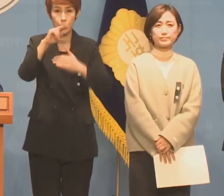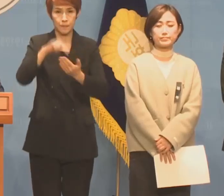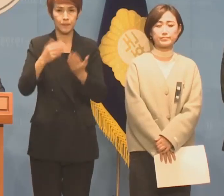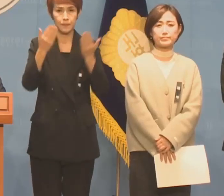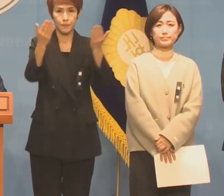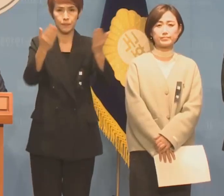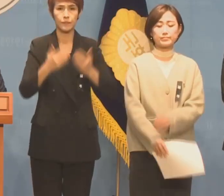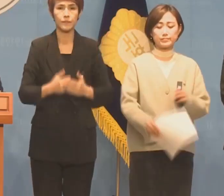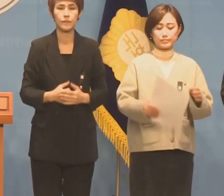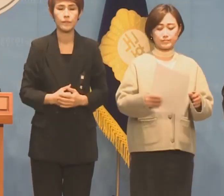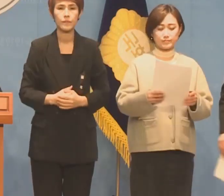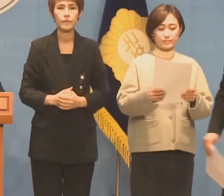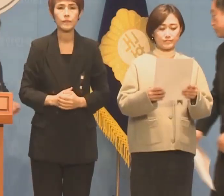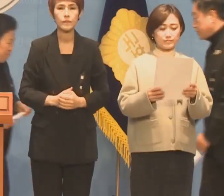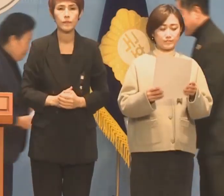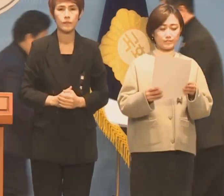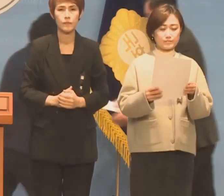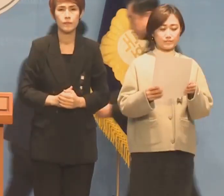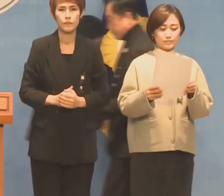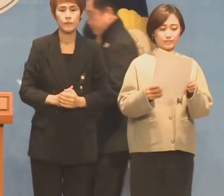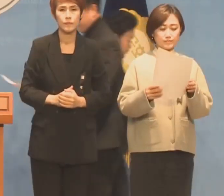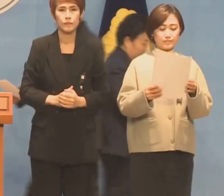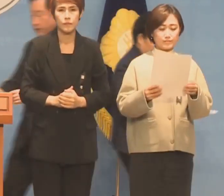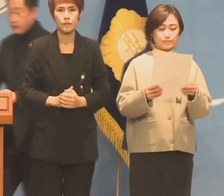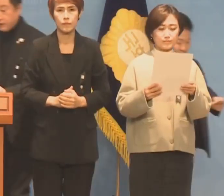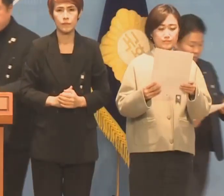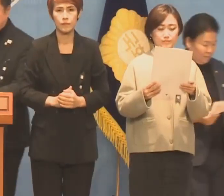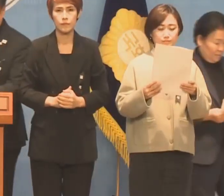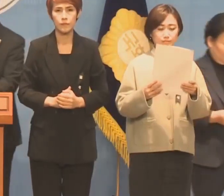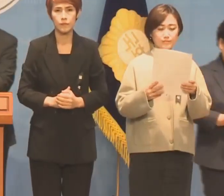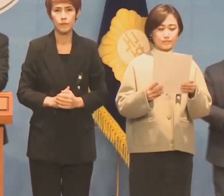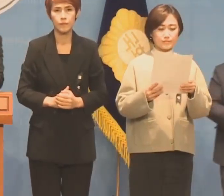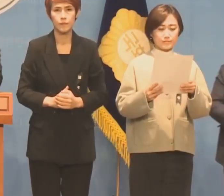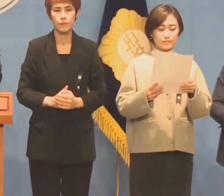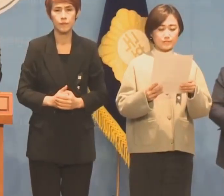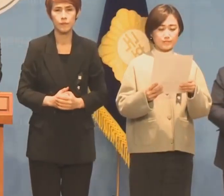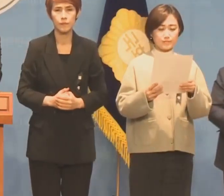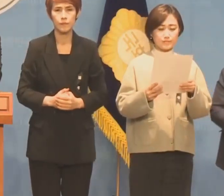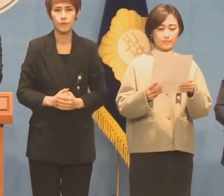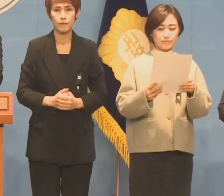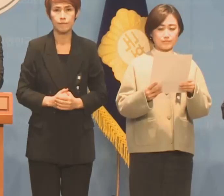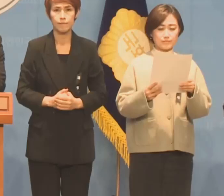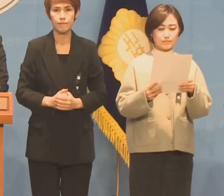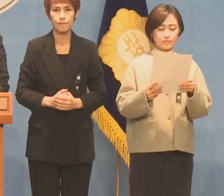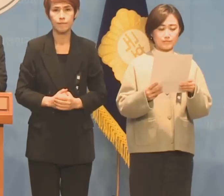낭독을 하도록 하겠습니다.